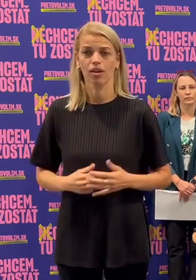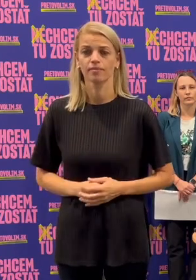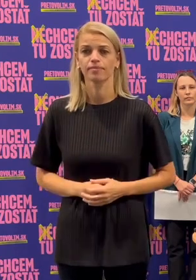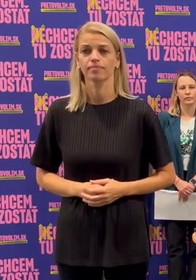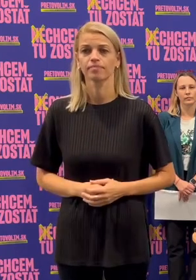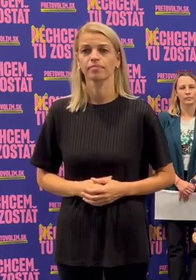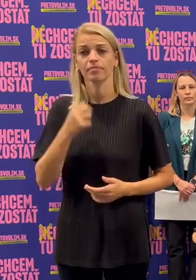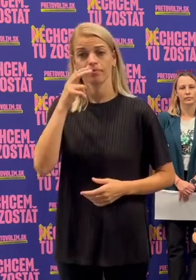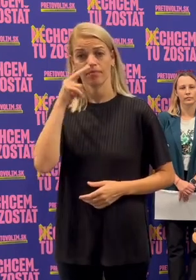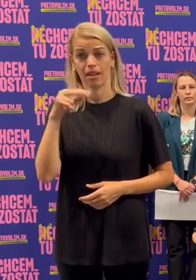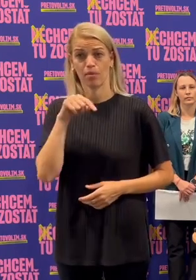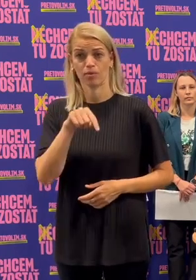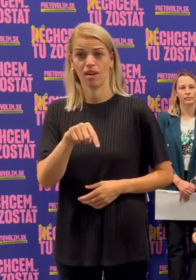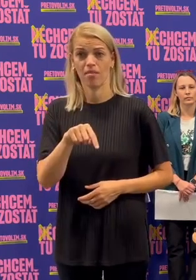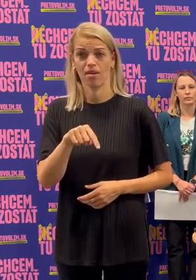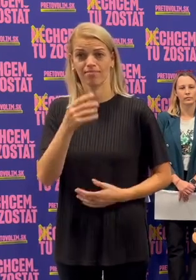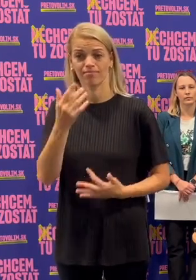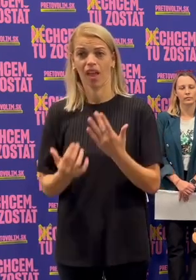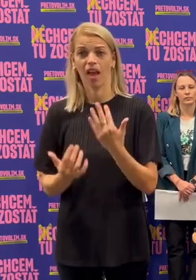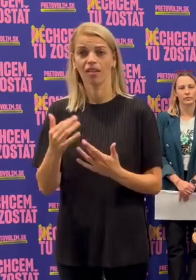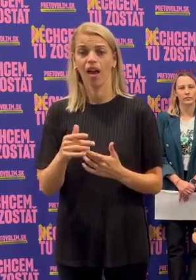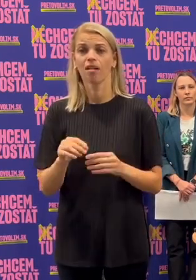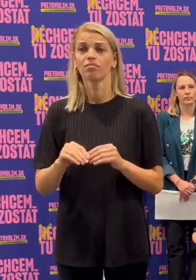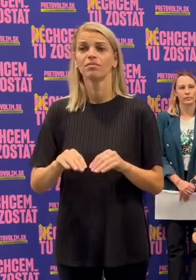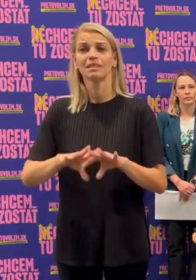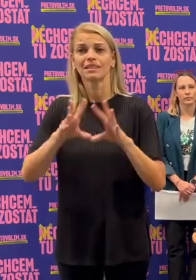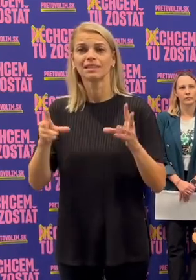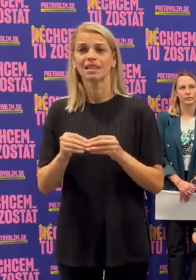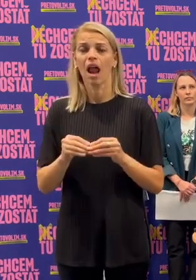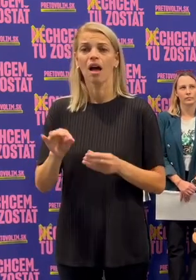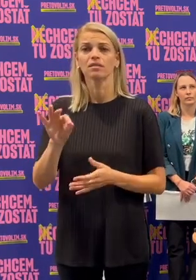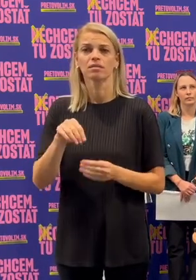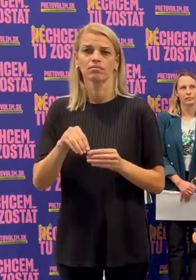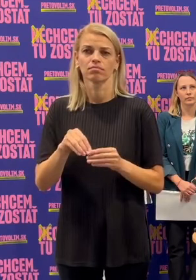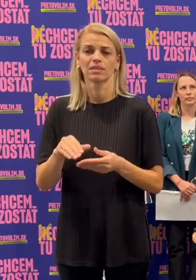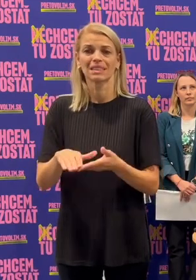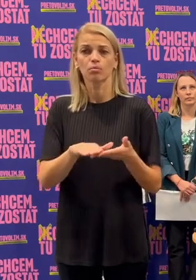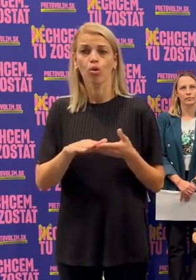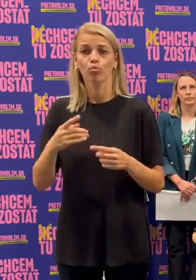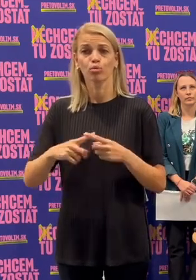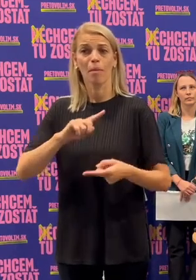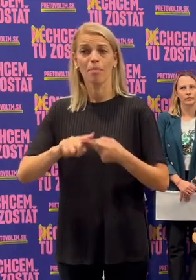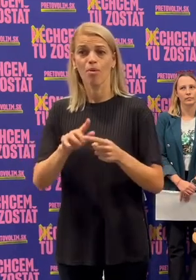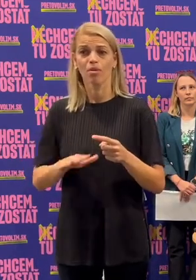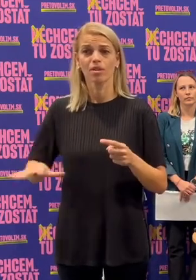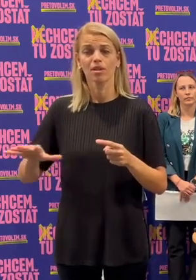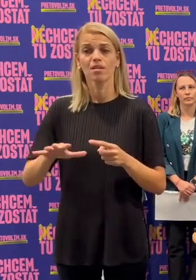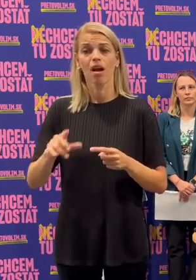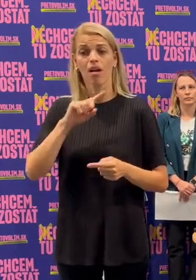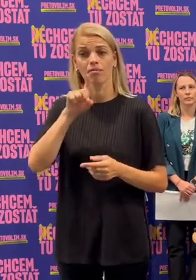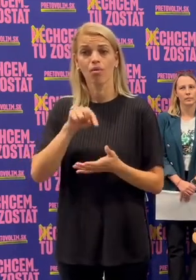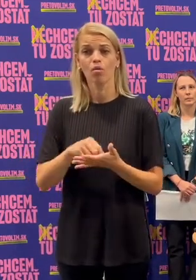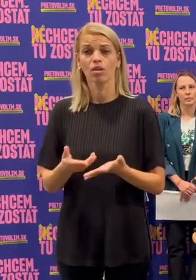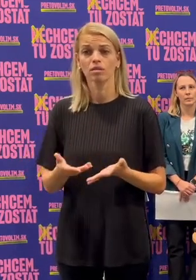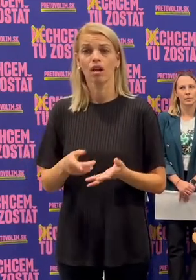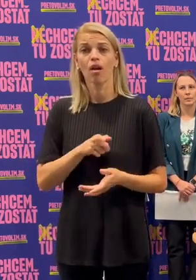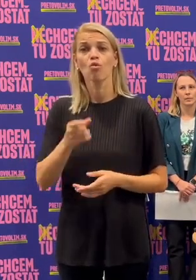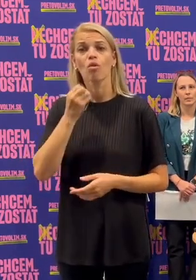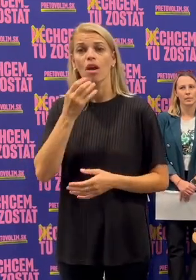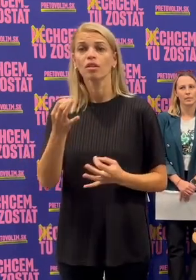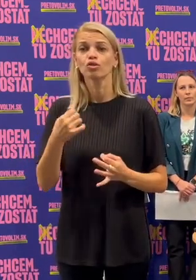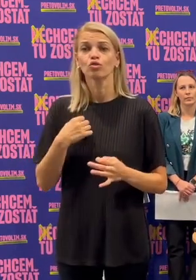sa pozrieme na toto, tak si jednoducho celá spoločnosť a celá politická scéna musíme položiť otázku, dokedy a čo s tým budeme robiť.